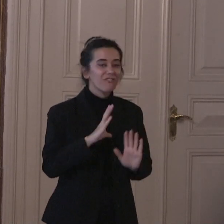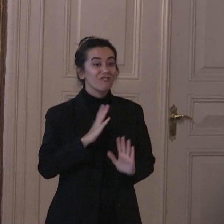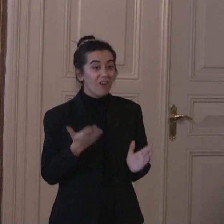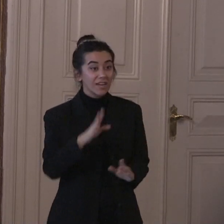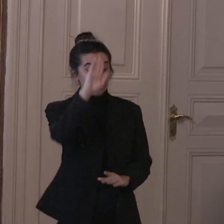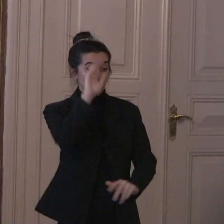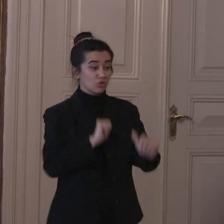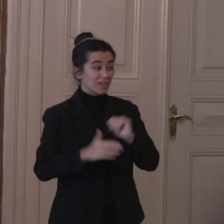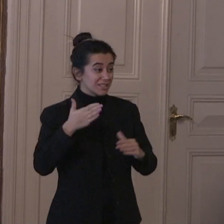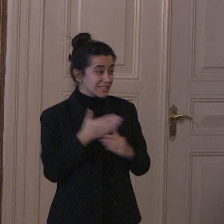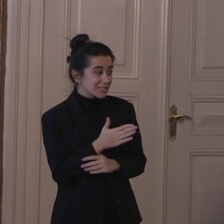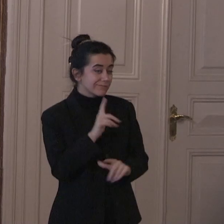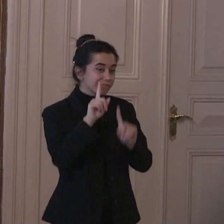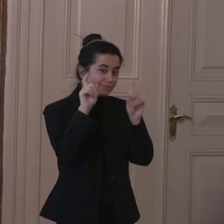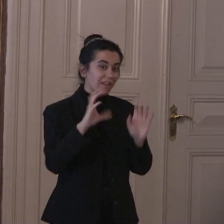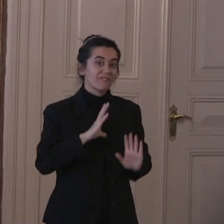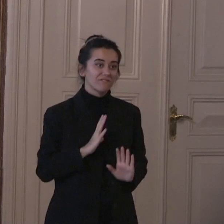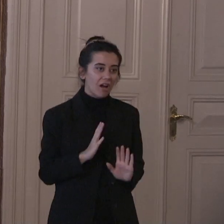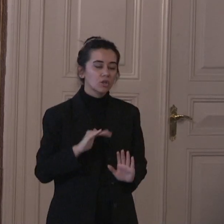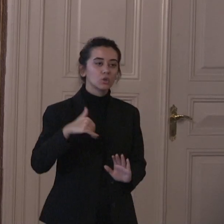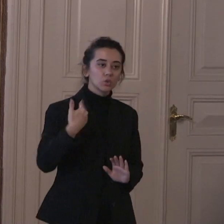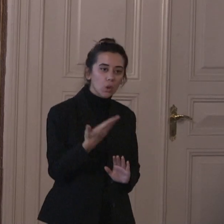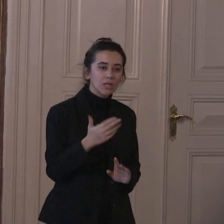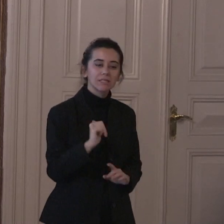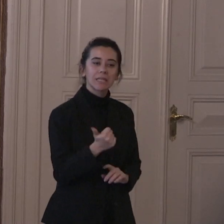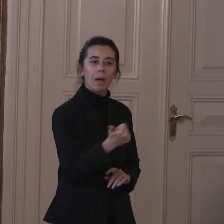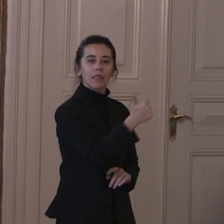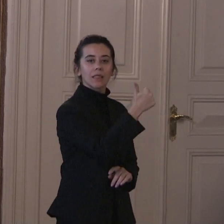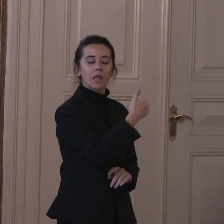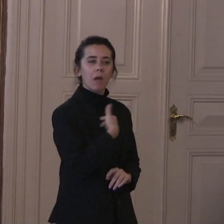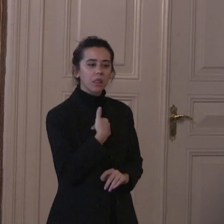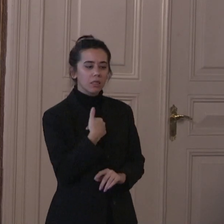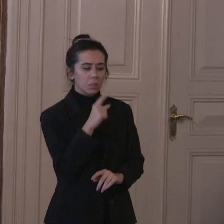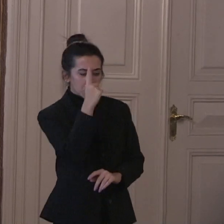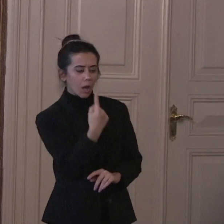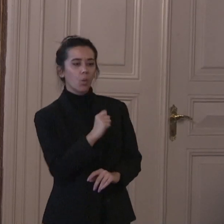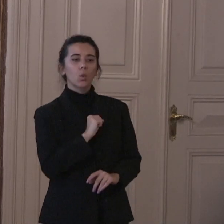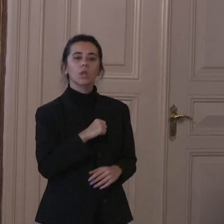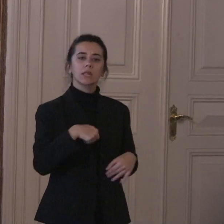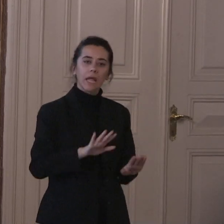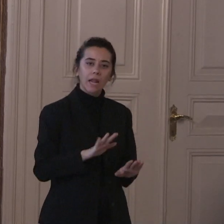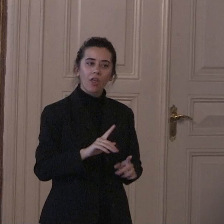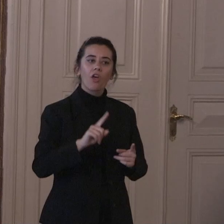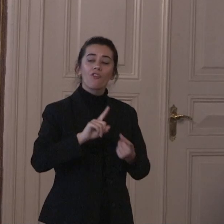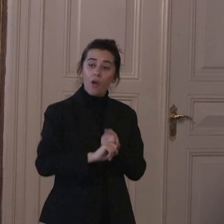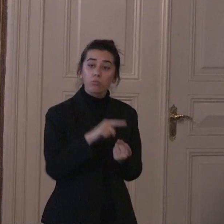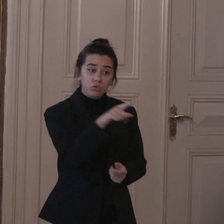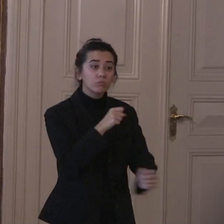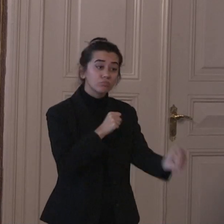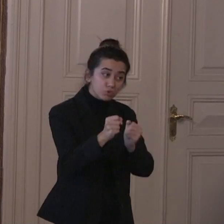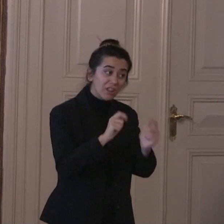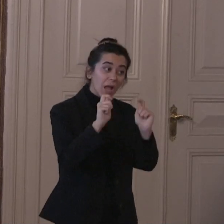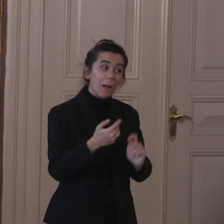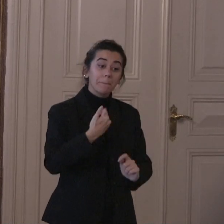Ama bir noktadan sonra şeyleri görmeye başladım. Benim tedirginliklerimi yaşayan tek kişi ben değilim. Ve bunlarla mücadele eden benim